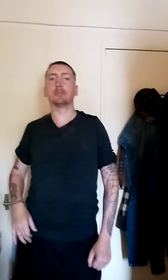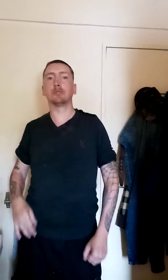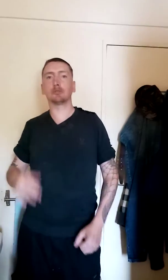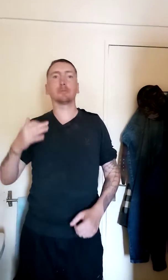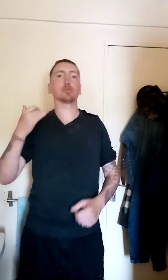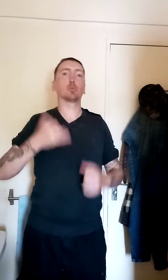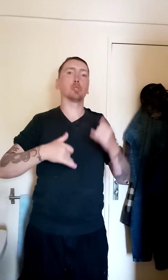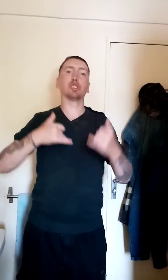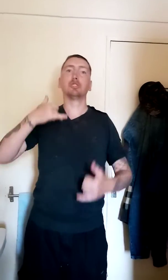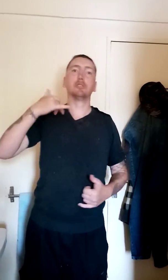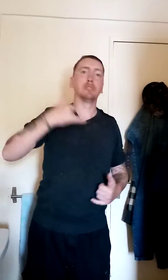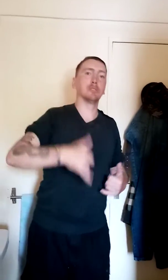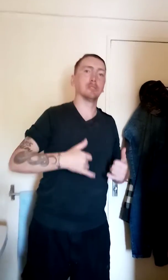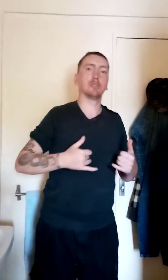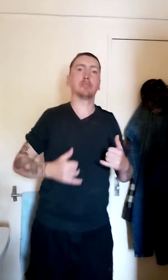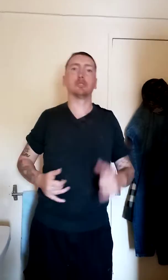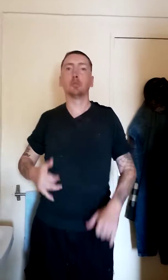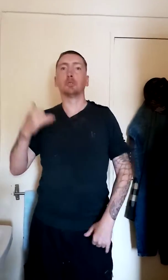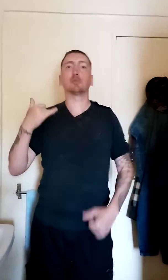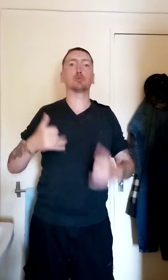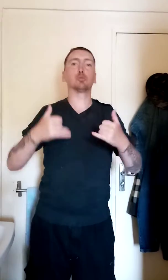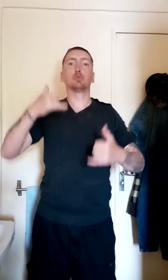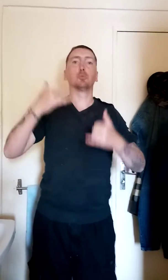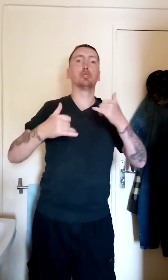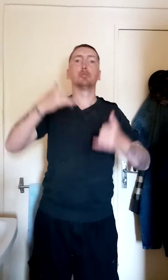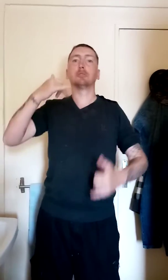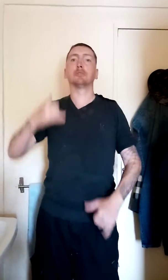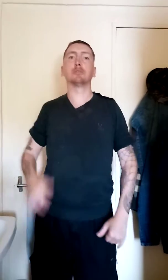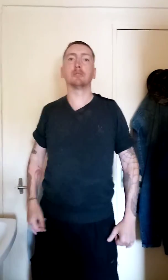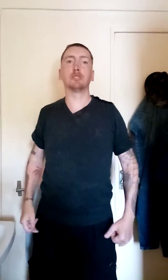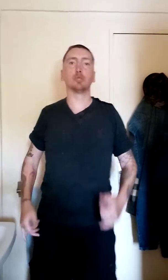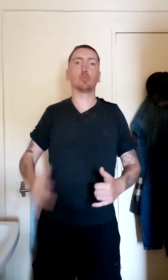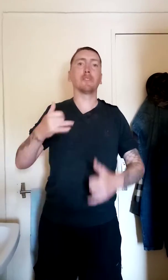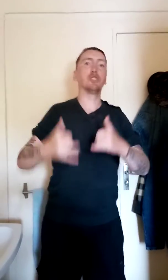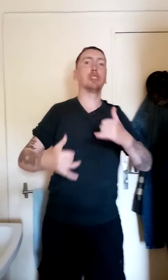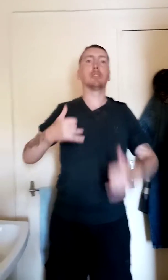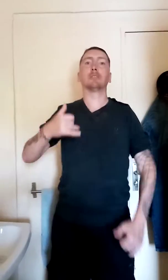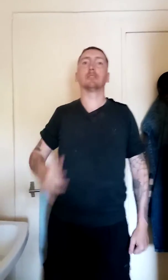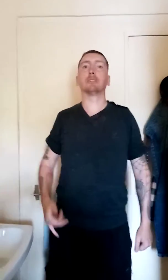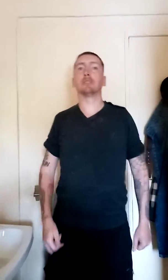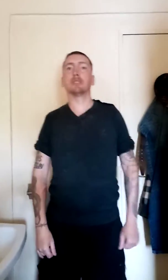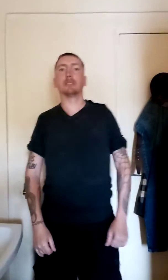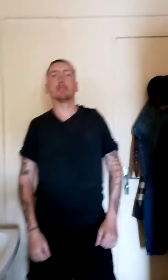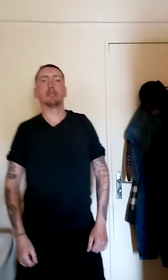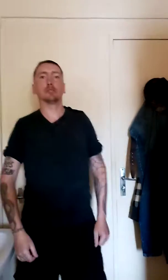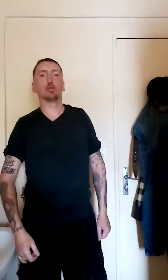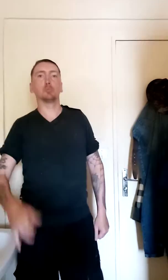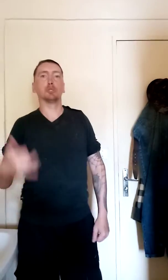faire des conneries. Regardez-moi, Gigi de Bonny, le prince de la ville. Je sais, vous le